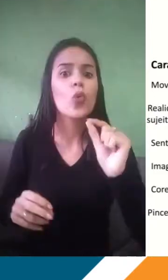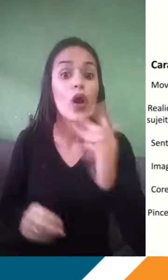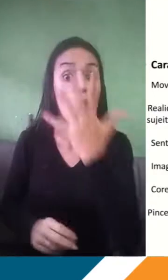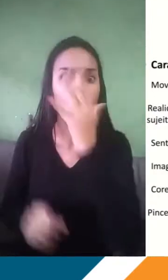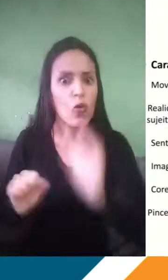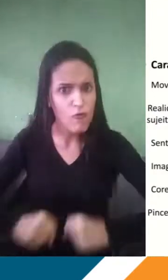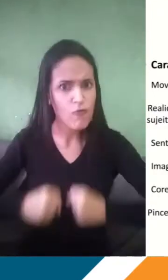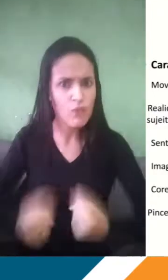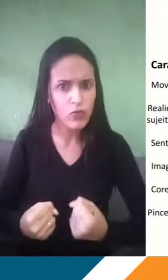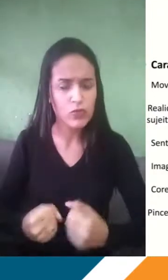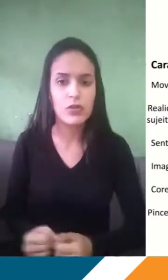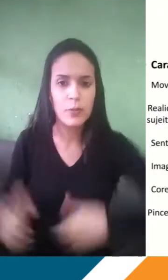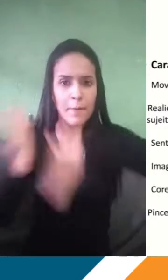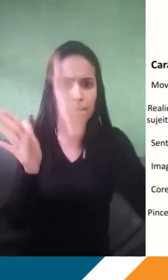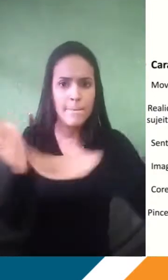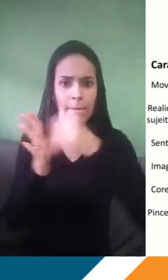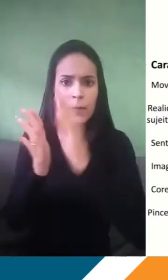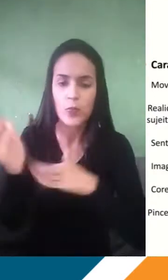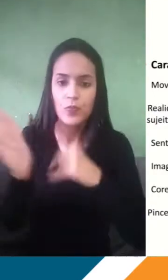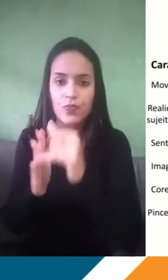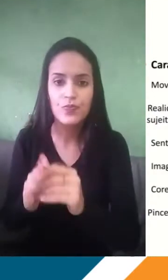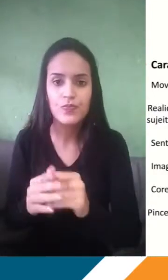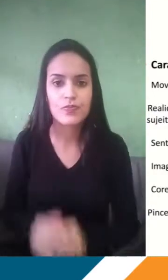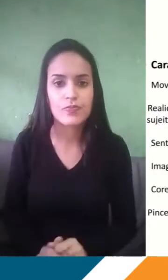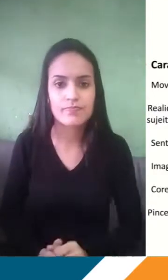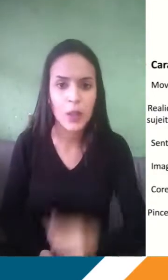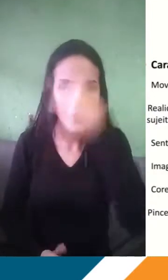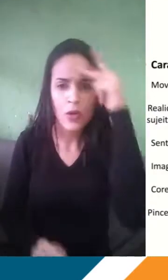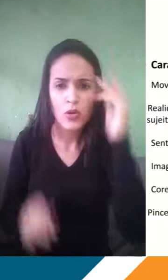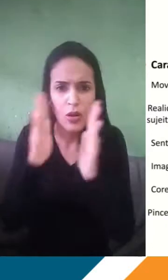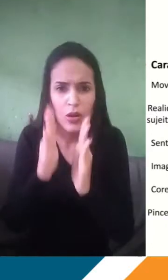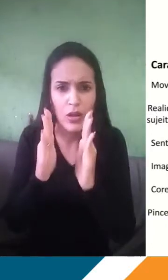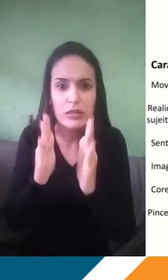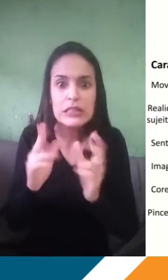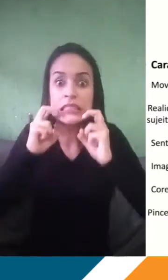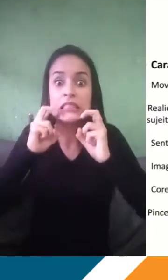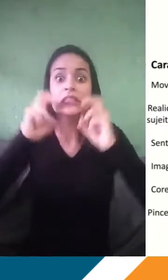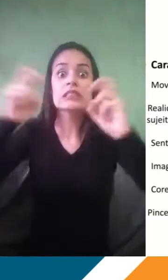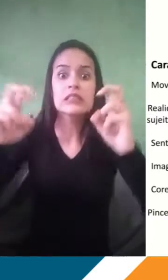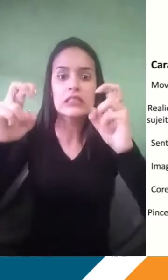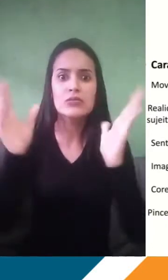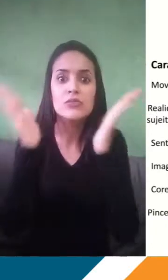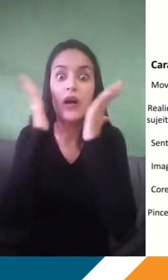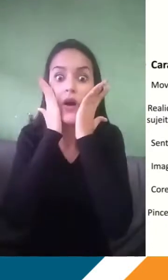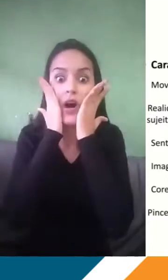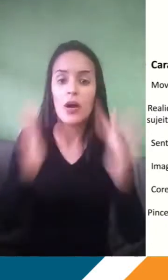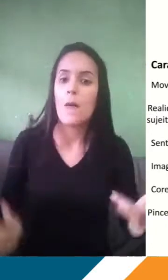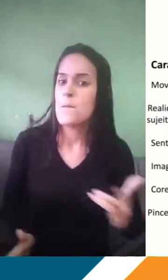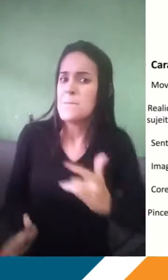fortes, as pinceladas, e a figura central está gritando, passando sentimentos como desespero,